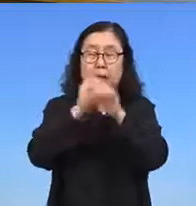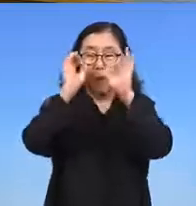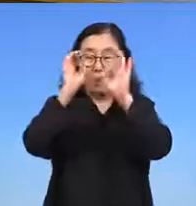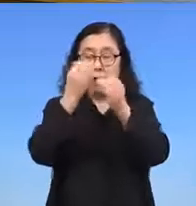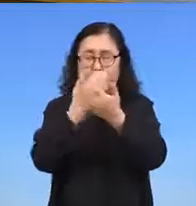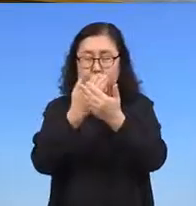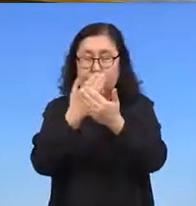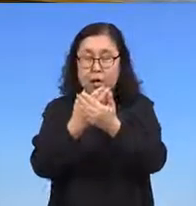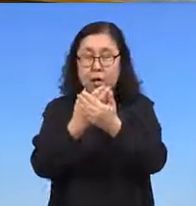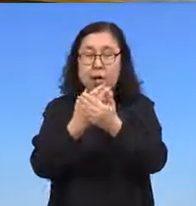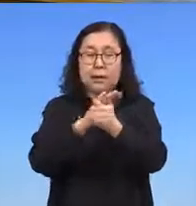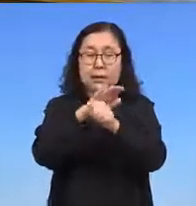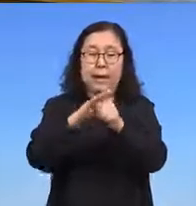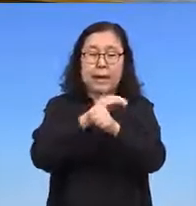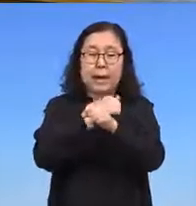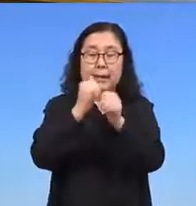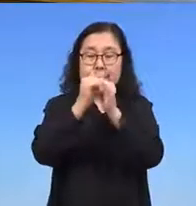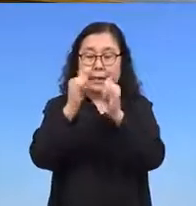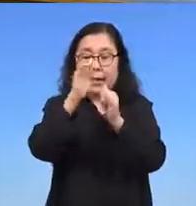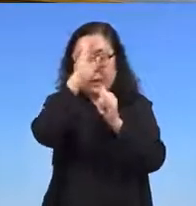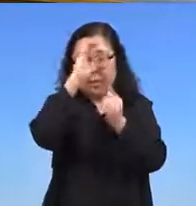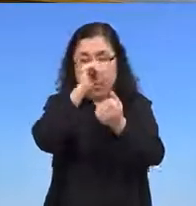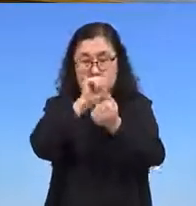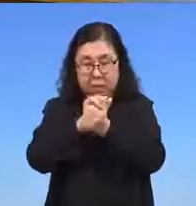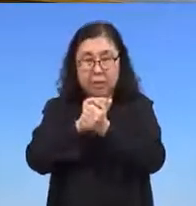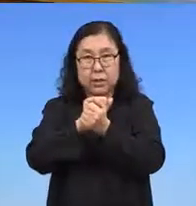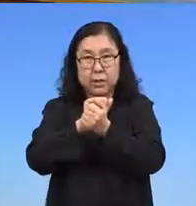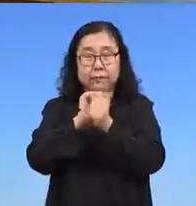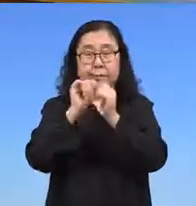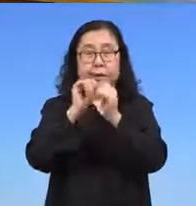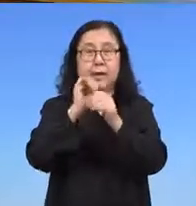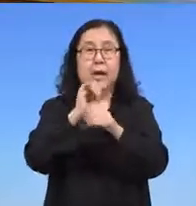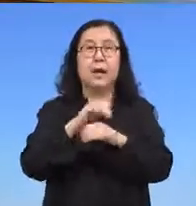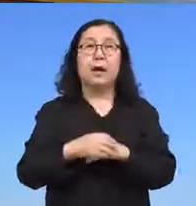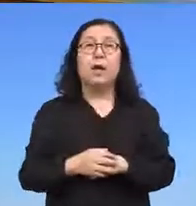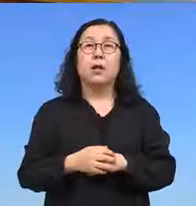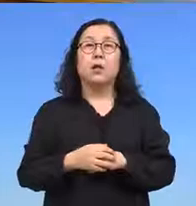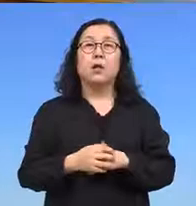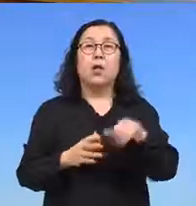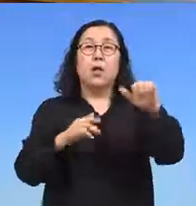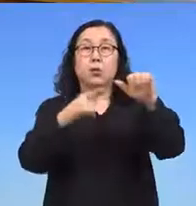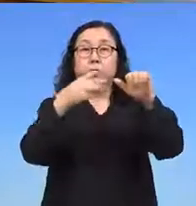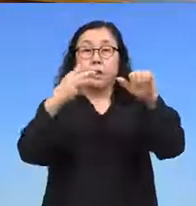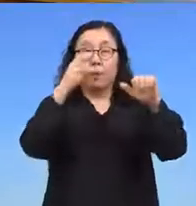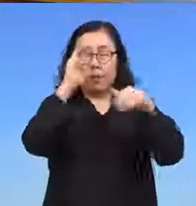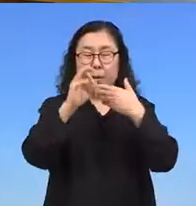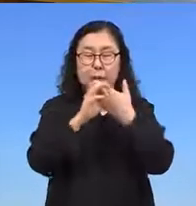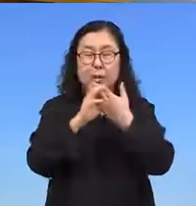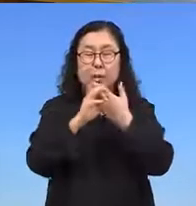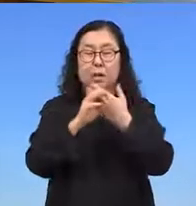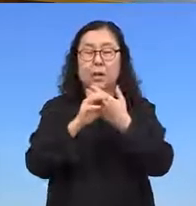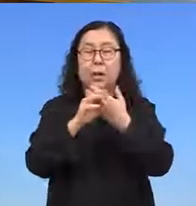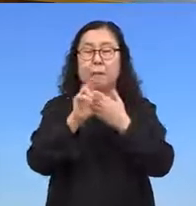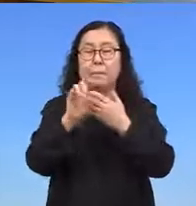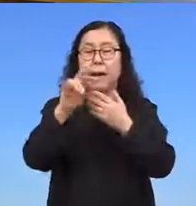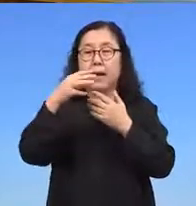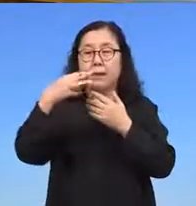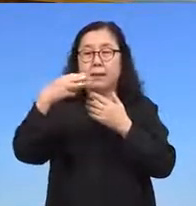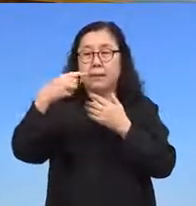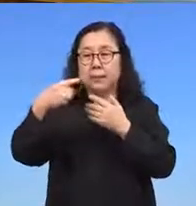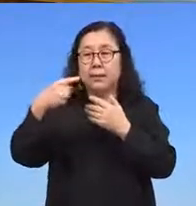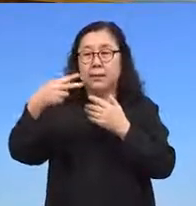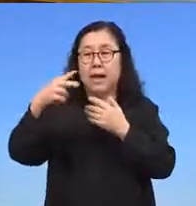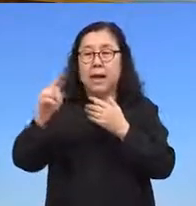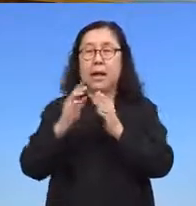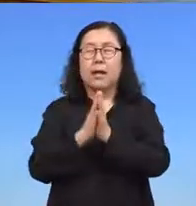보세요. 주여 보시옵소서, 사랑하시는 자가 병들었나이다. 그 다음 5절. 예수께서